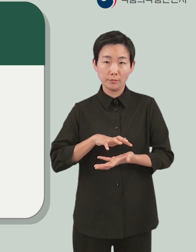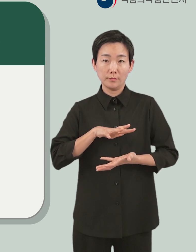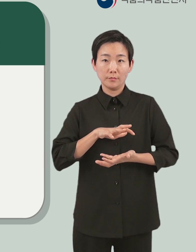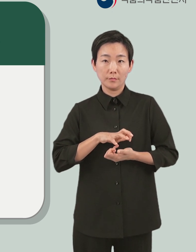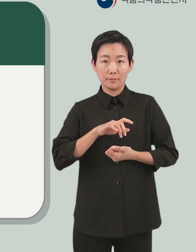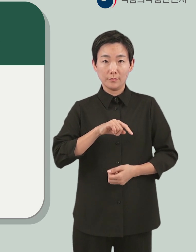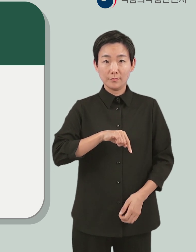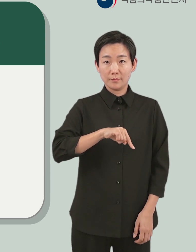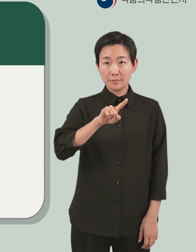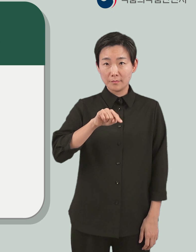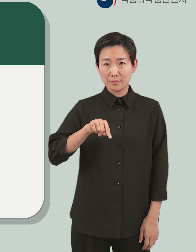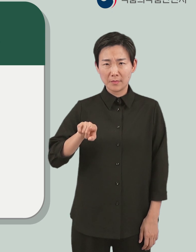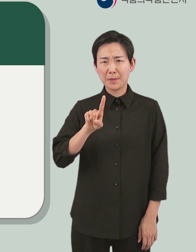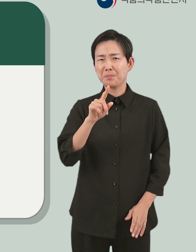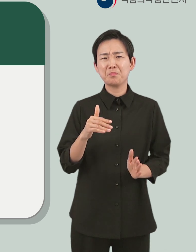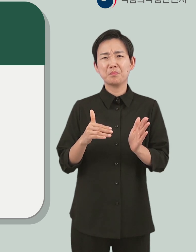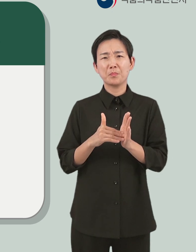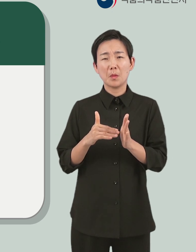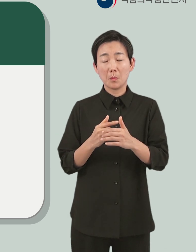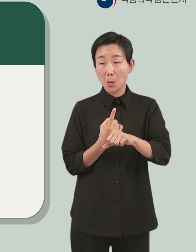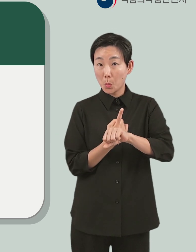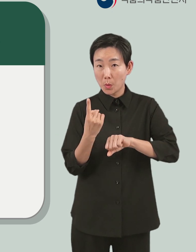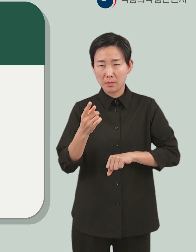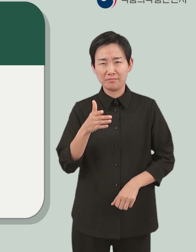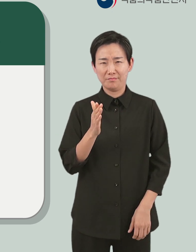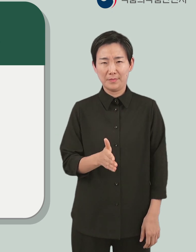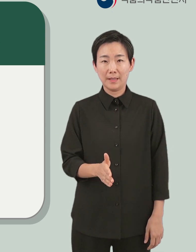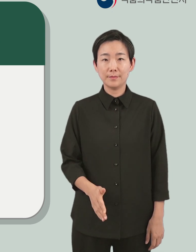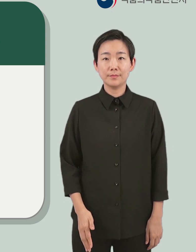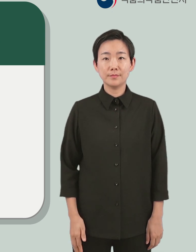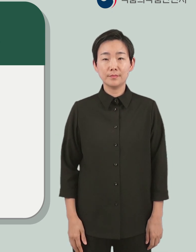심장 박동 측정 외의 용도로 사용하지 않습니다.